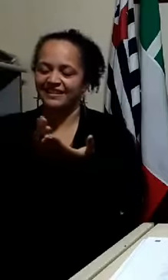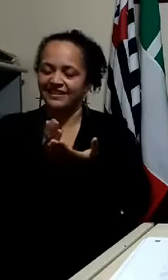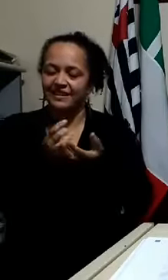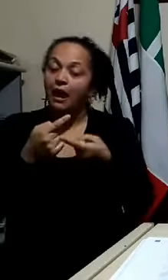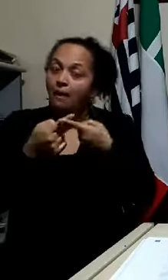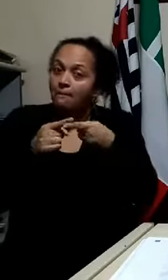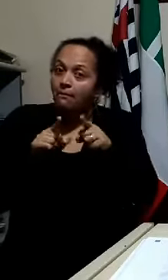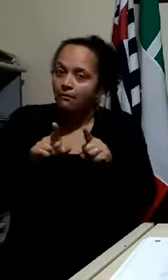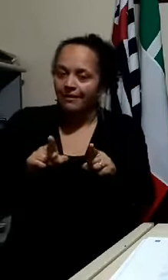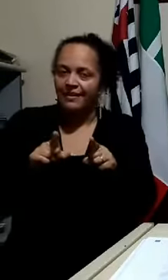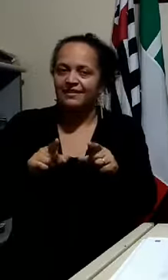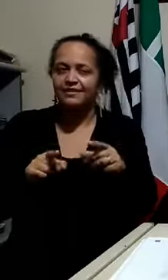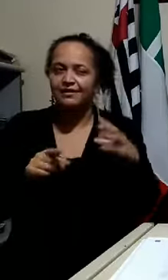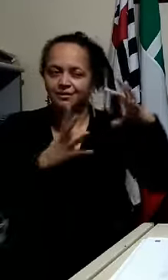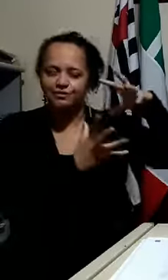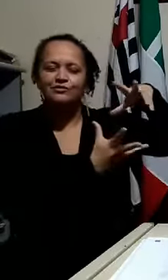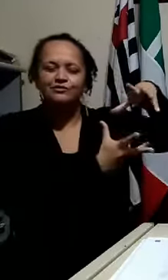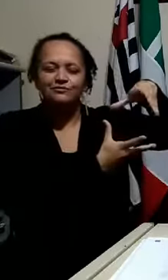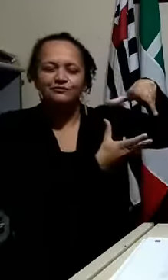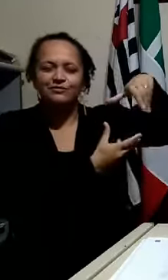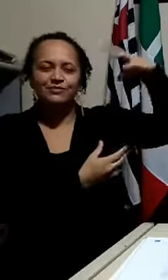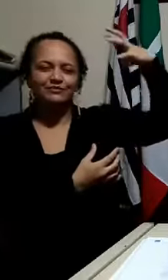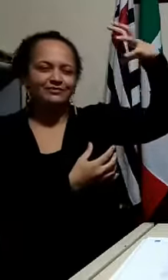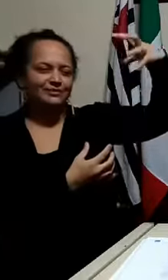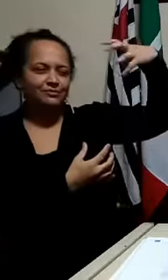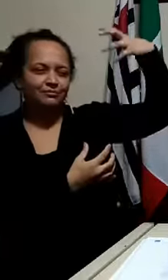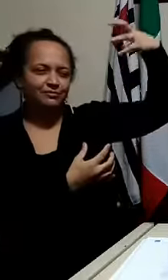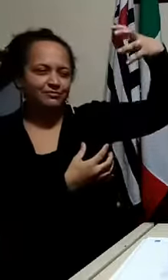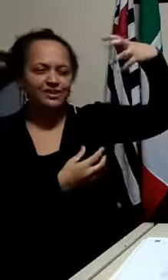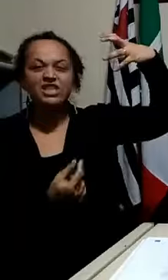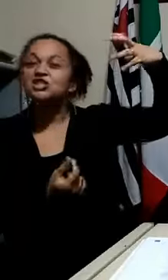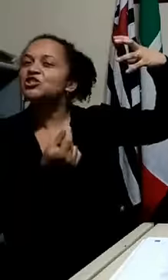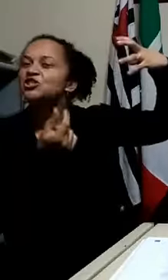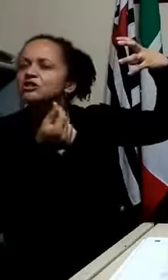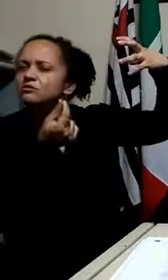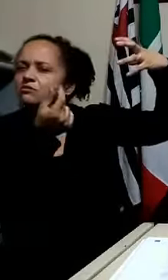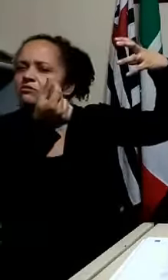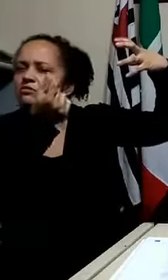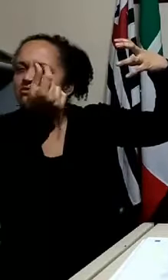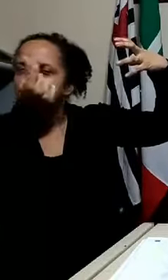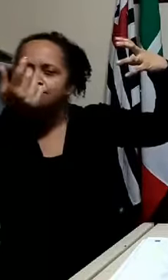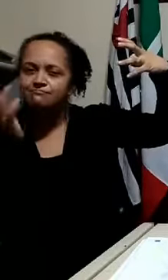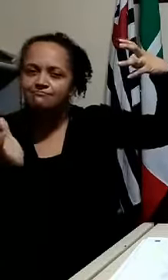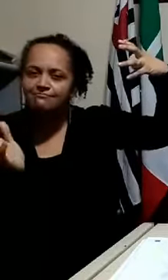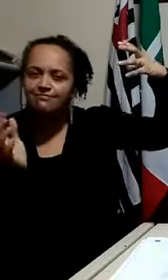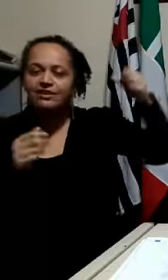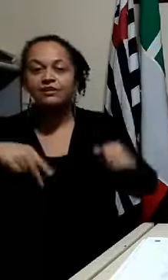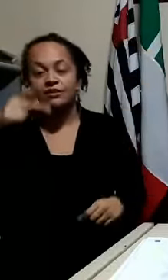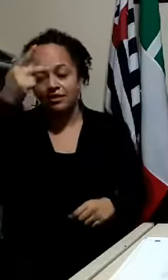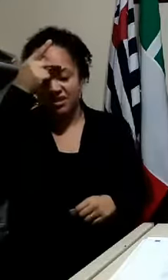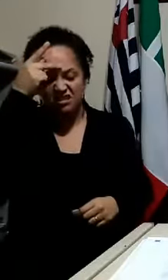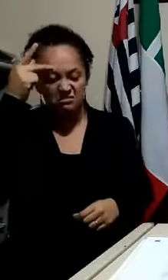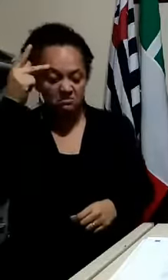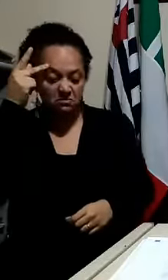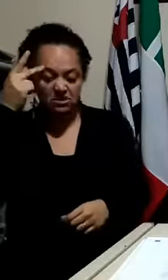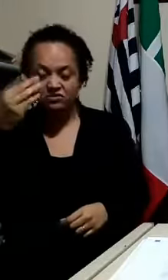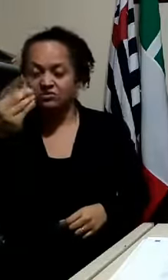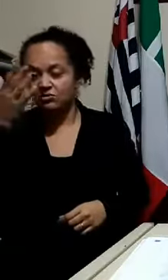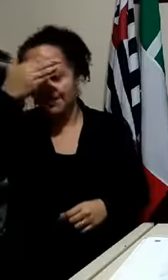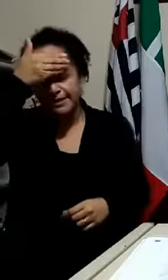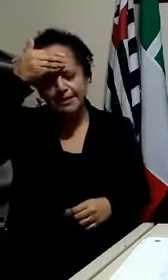a fascinação das riquezas, e em Marcos diz, e as demais ambições sufocam a palavra, e